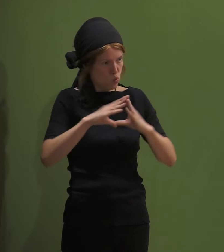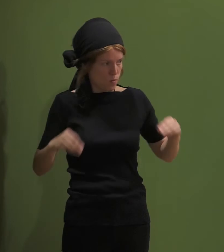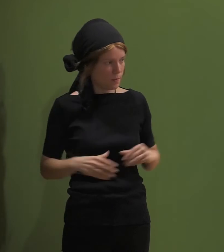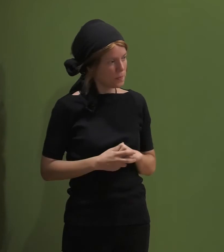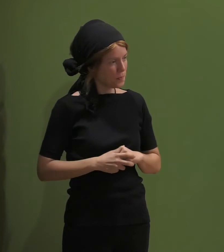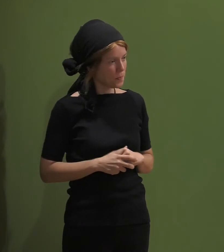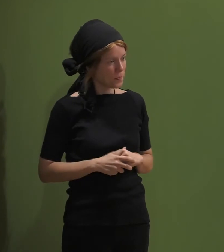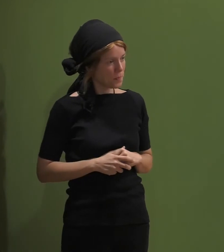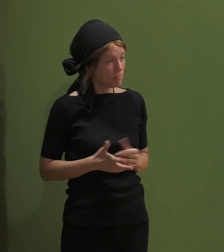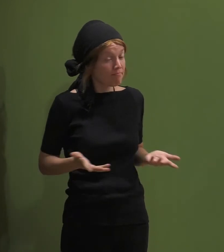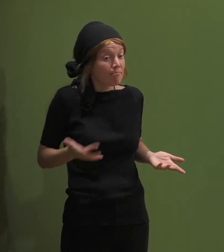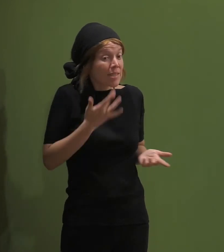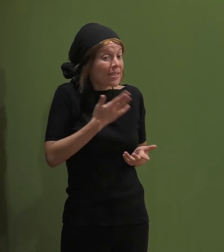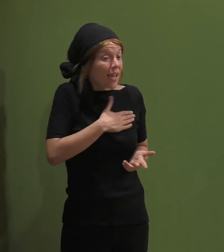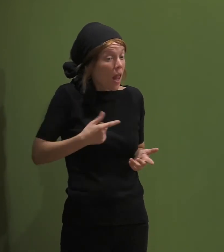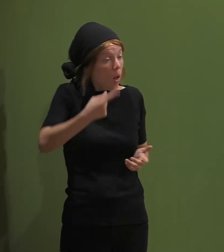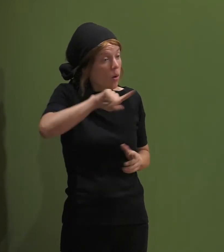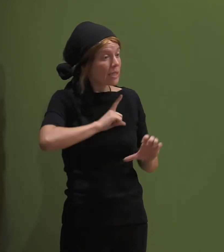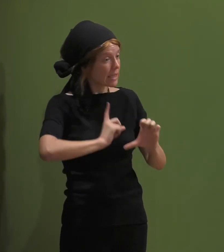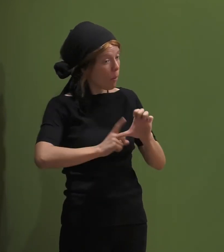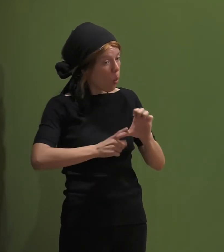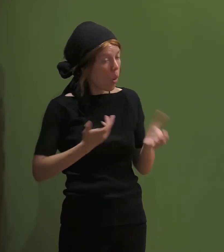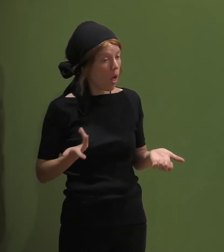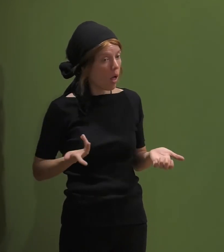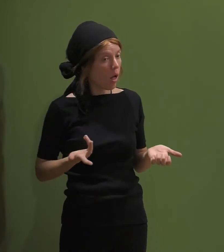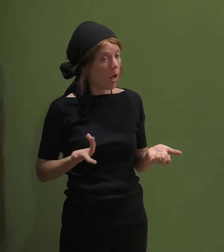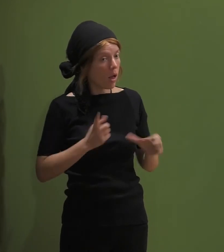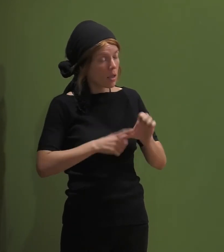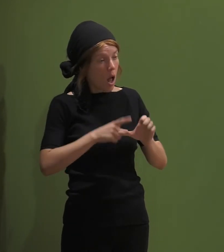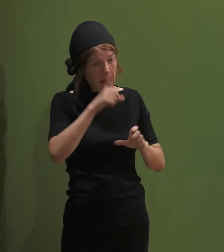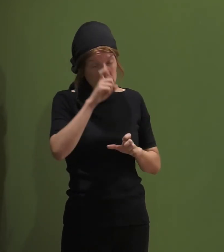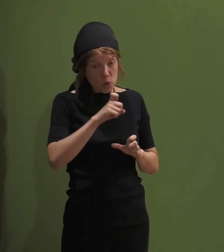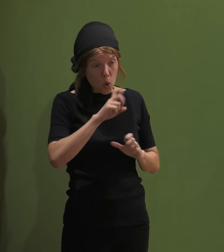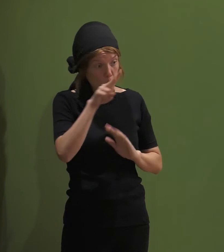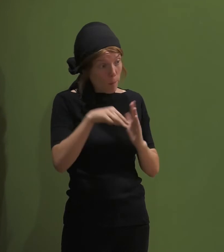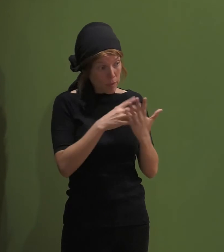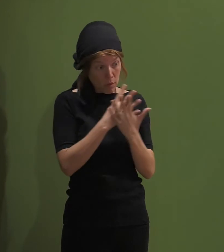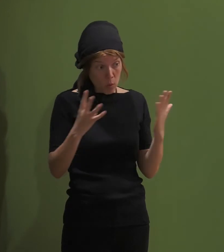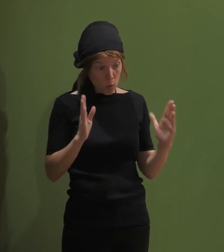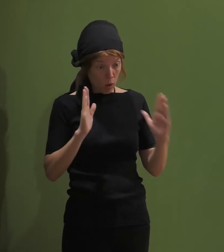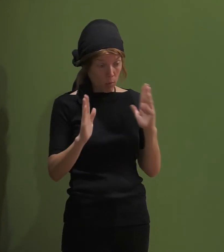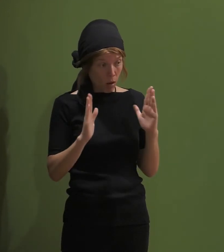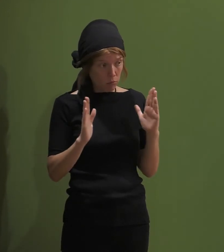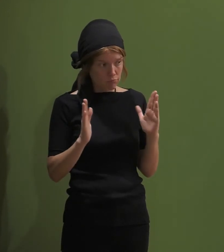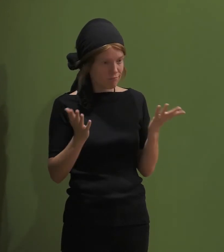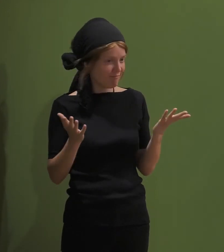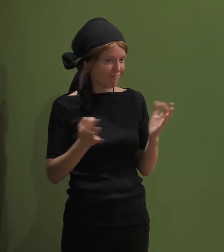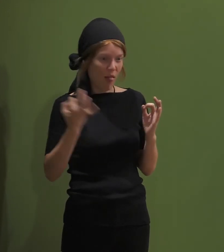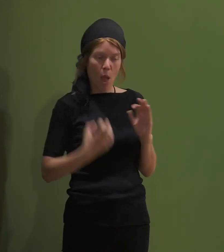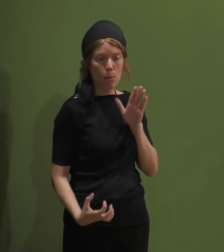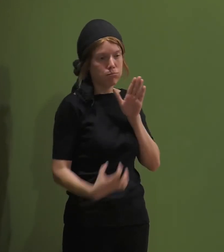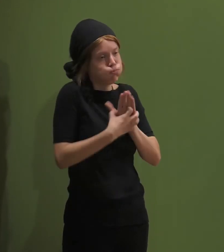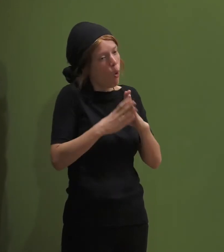Universidad de Extremadura. Si quiere alguien pintar Extremadura en el año 2019, evidentemente tendrá que estar el logotipo de la